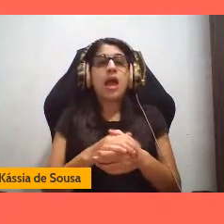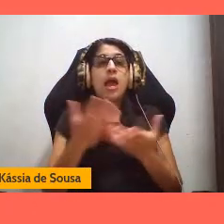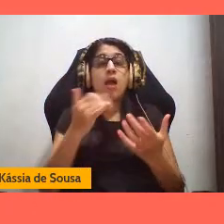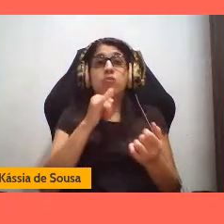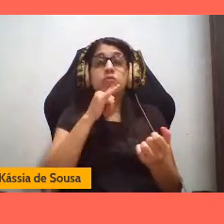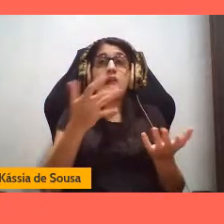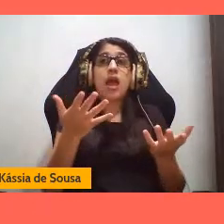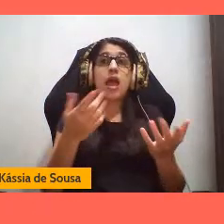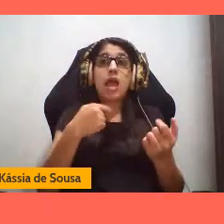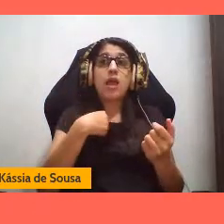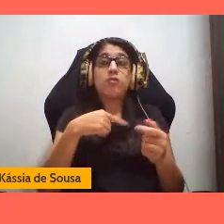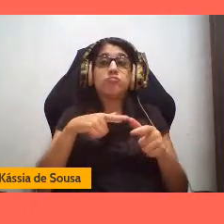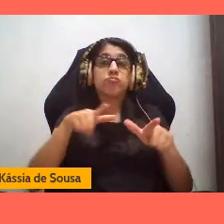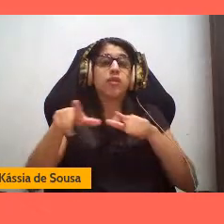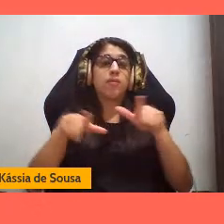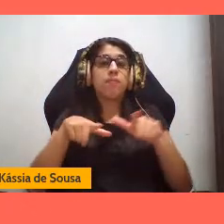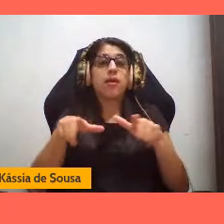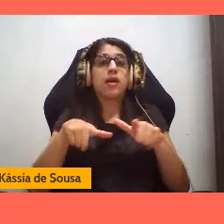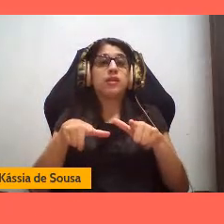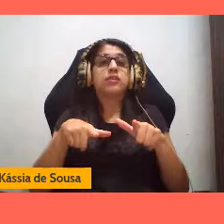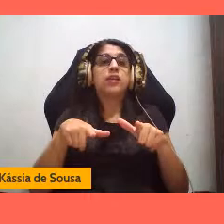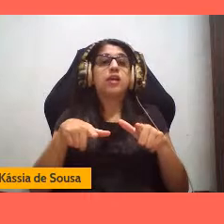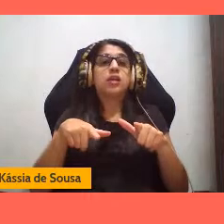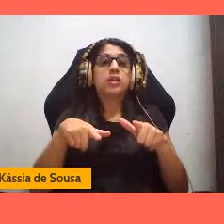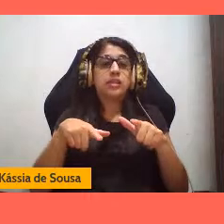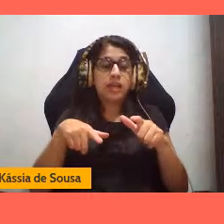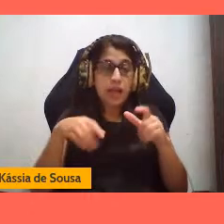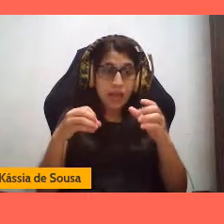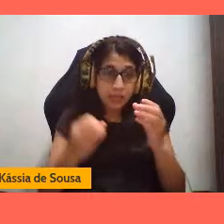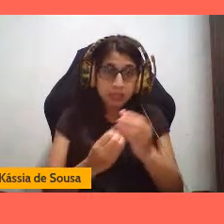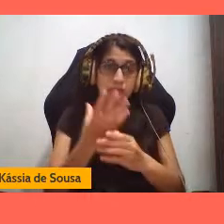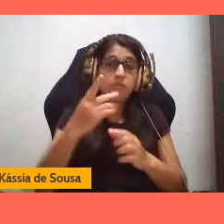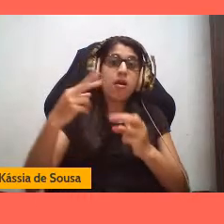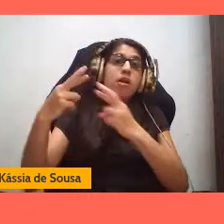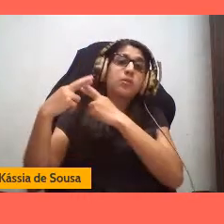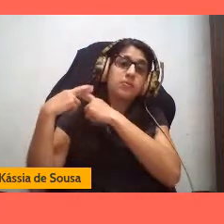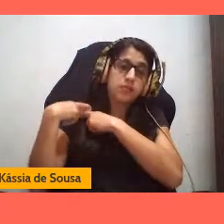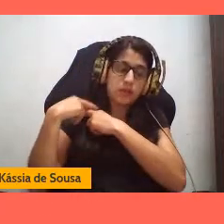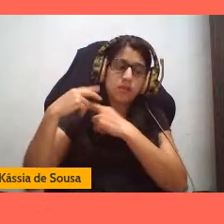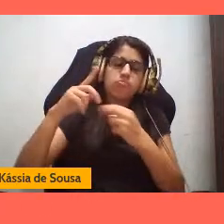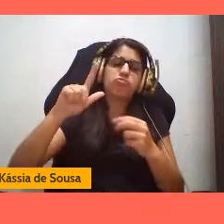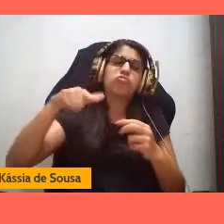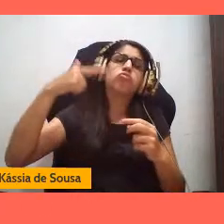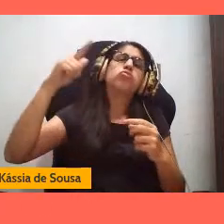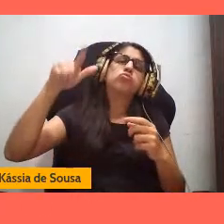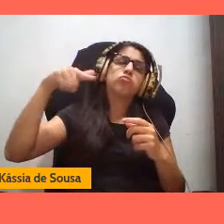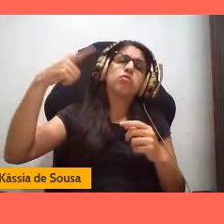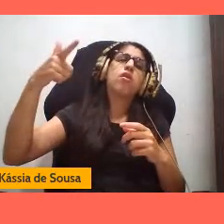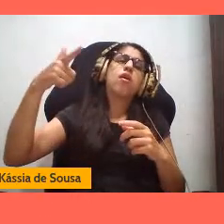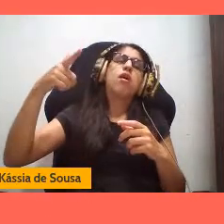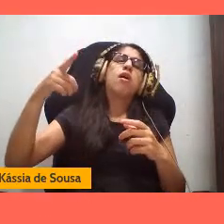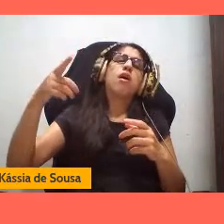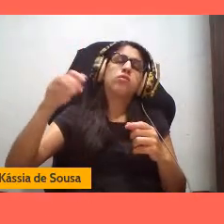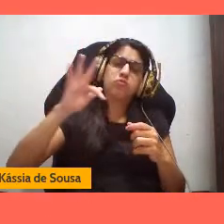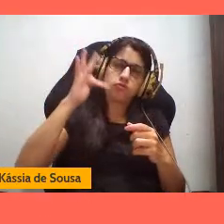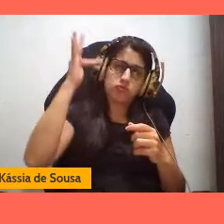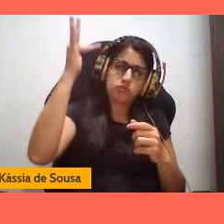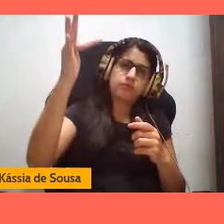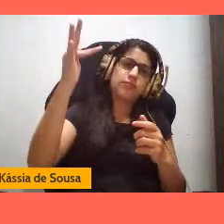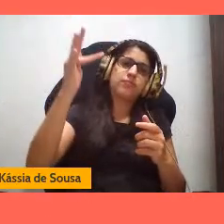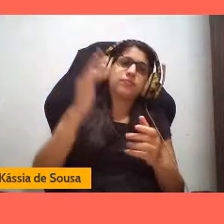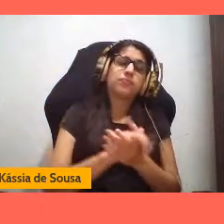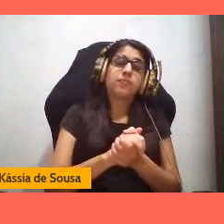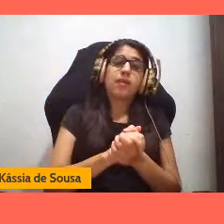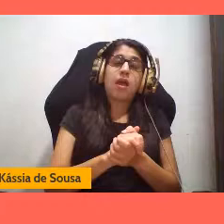desse... Claro que gera uma responsabilidade de vir outras, e outras virão. Também já chama a